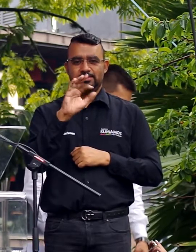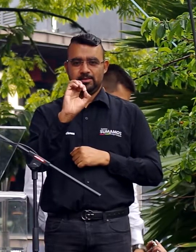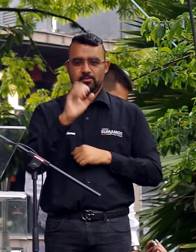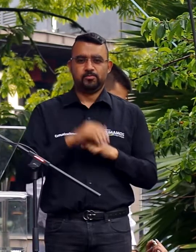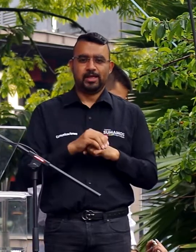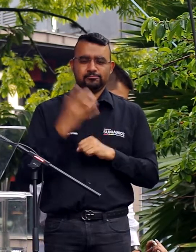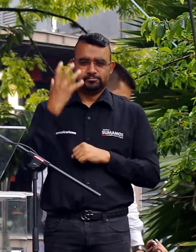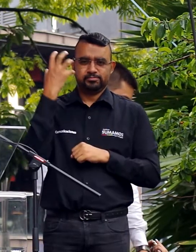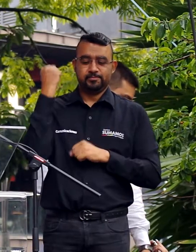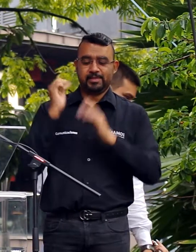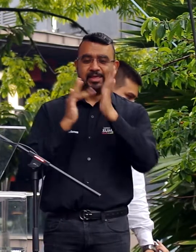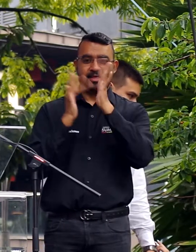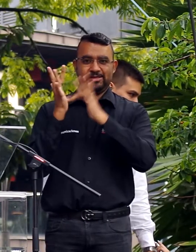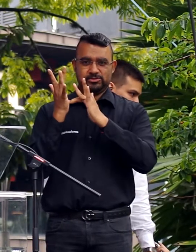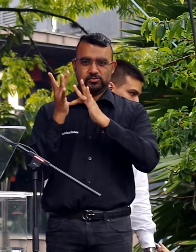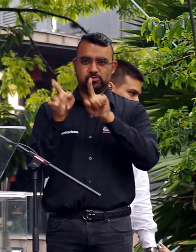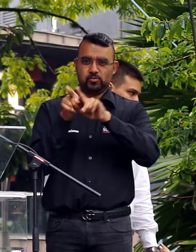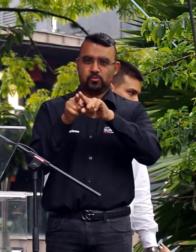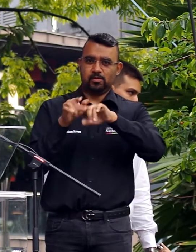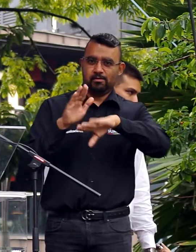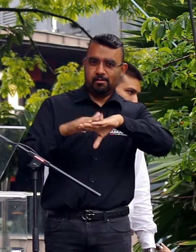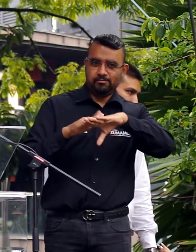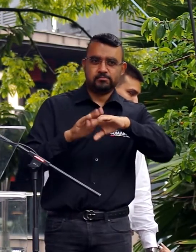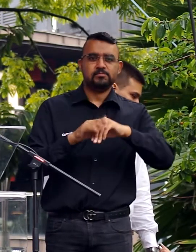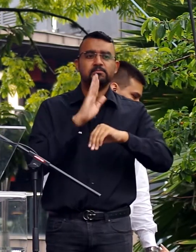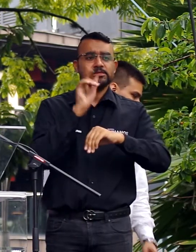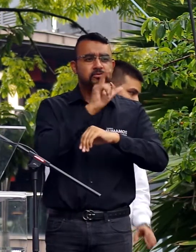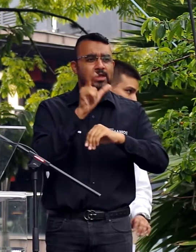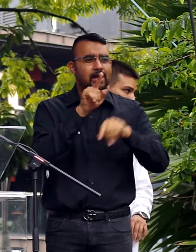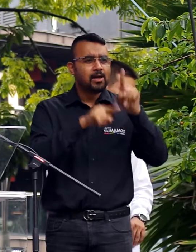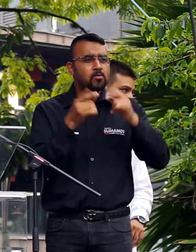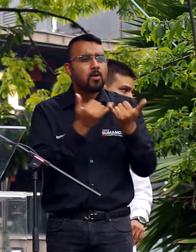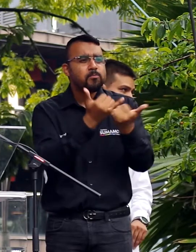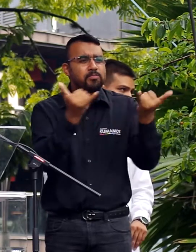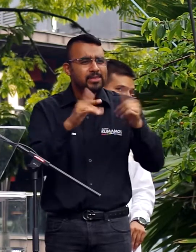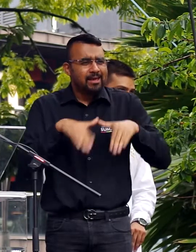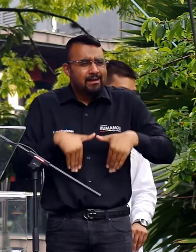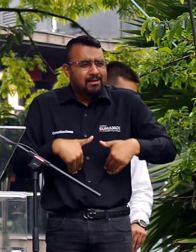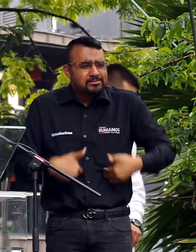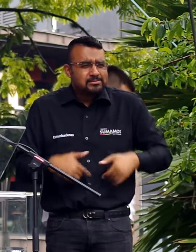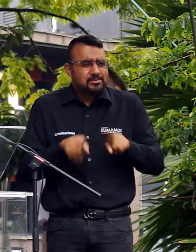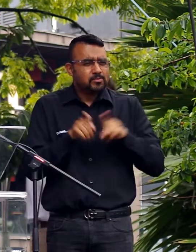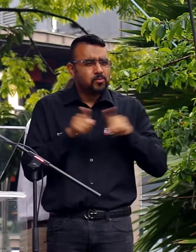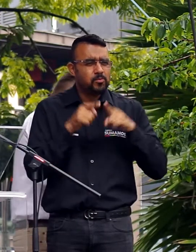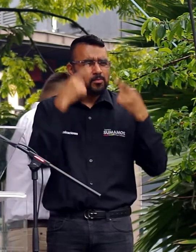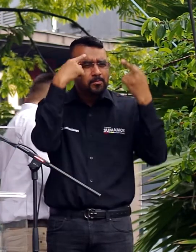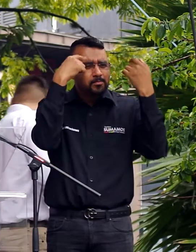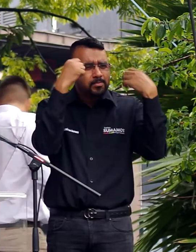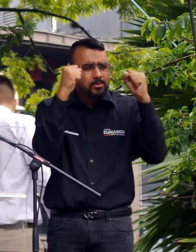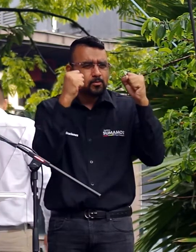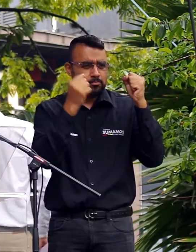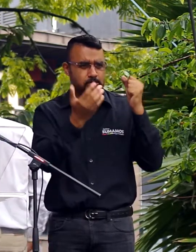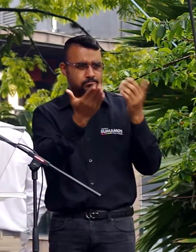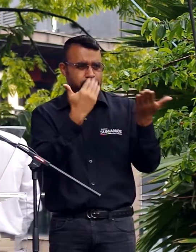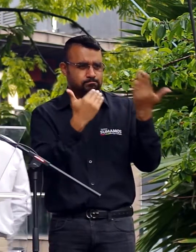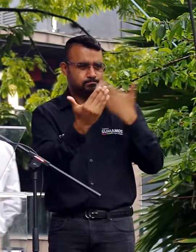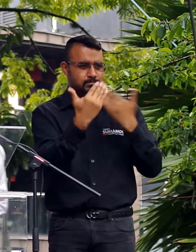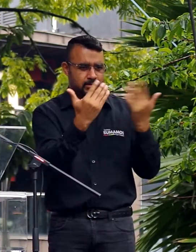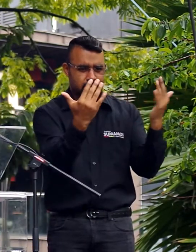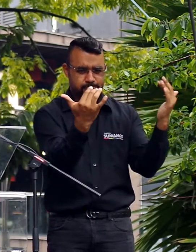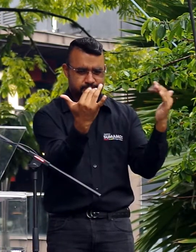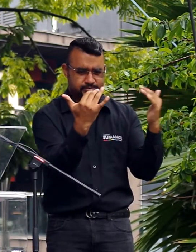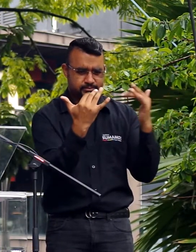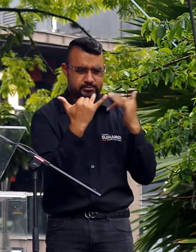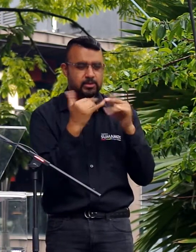tomó la palabra Jesús y dijo: vengan a mí los que están cansados y agobiados, que yo